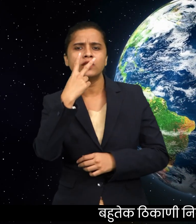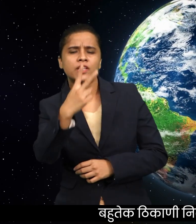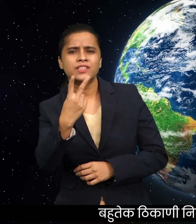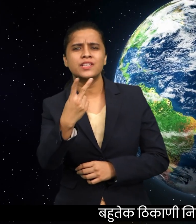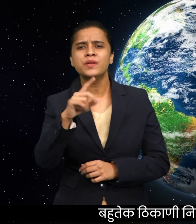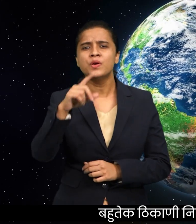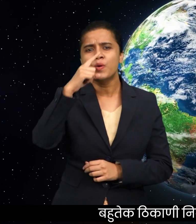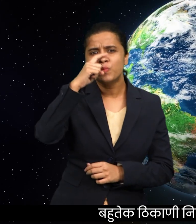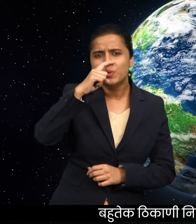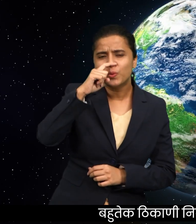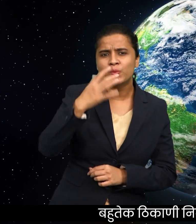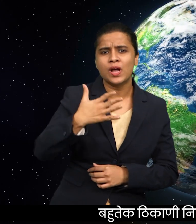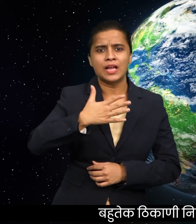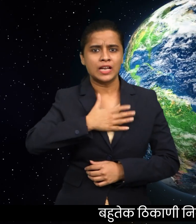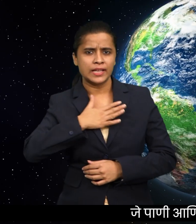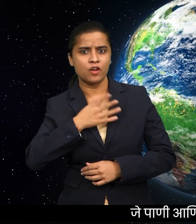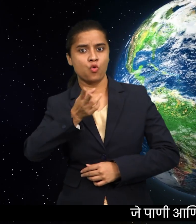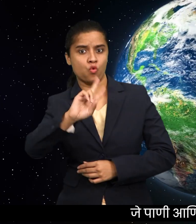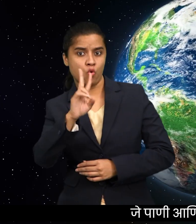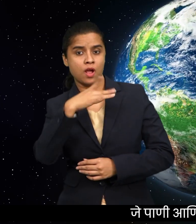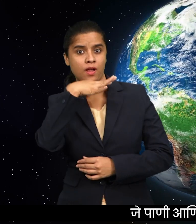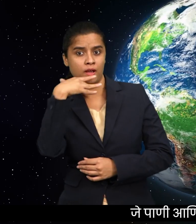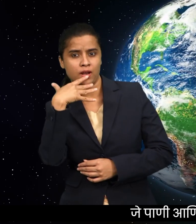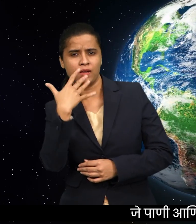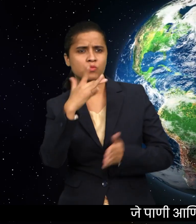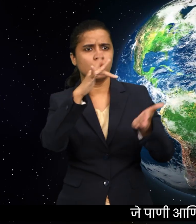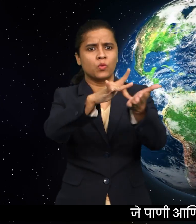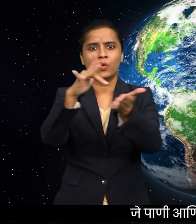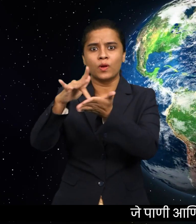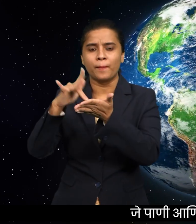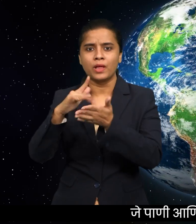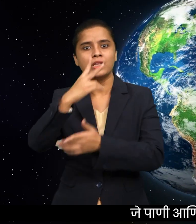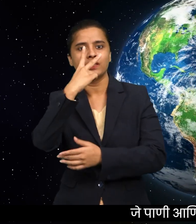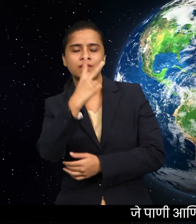हिरवे रंग दिसतील, जे पाणी आणि वनस्पती दर्शवितात.